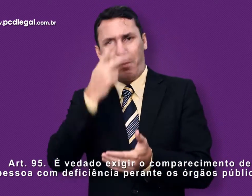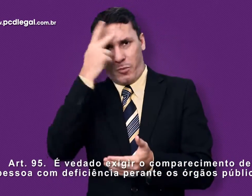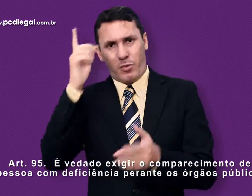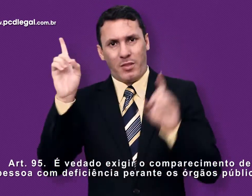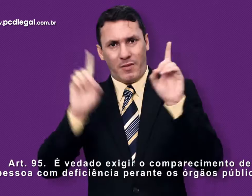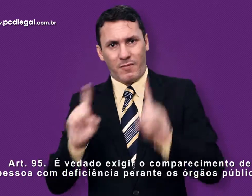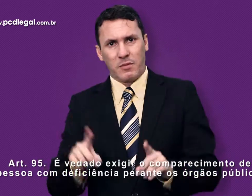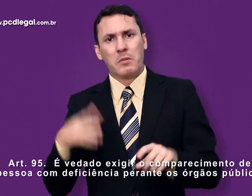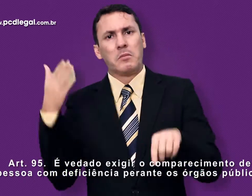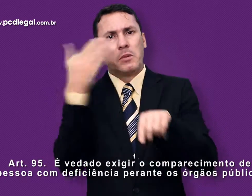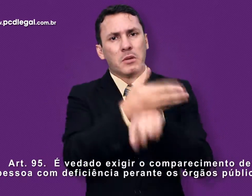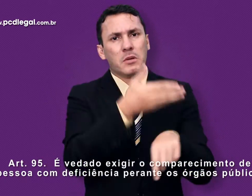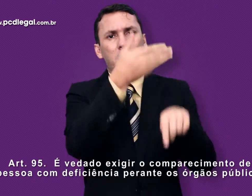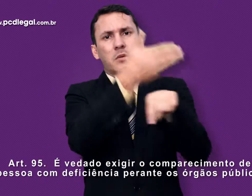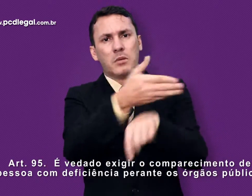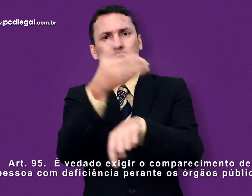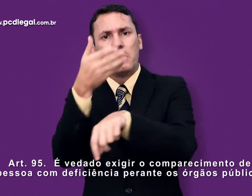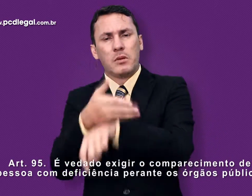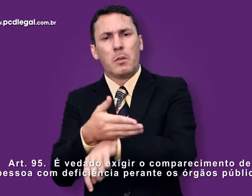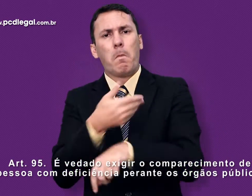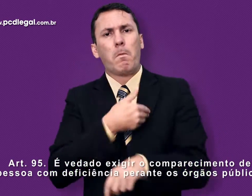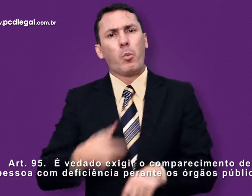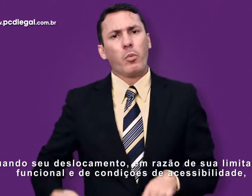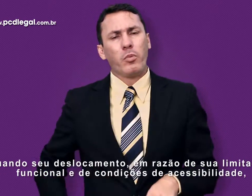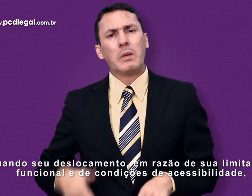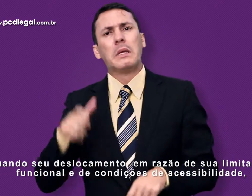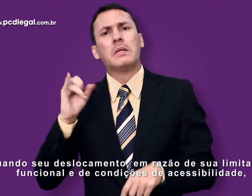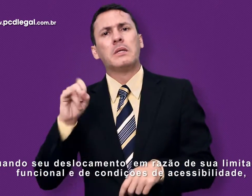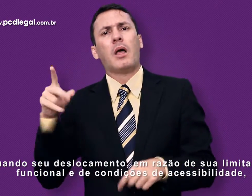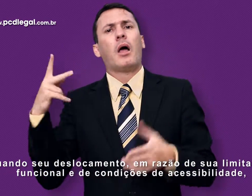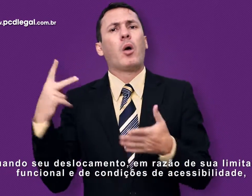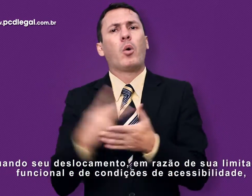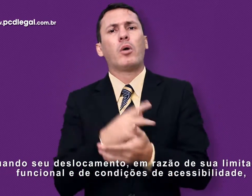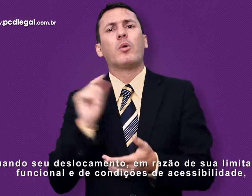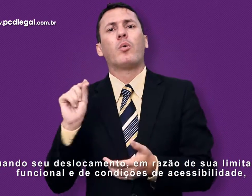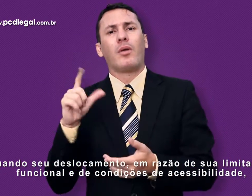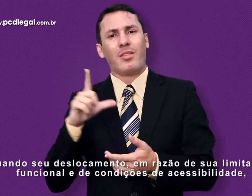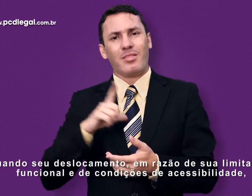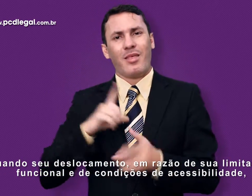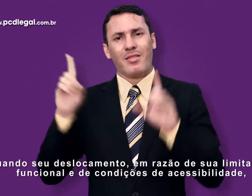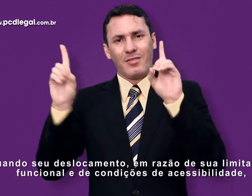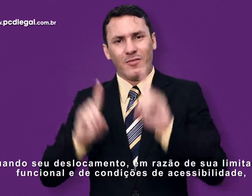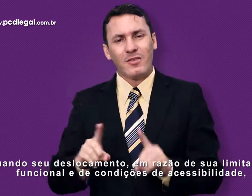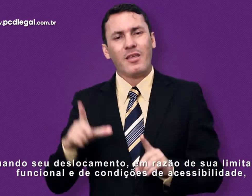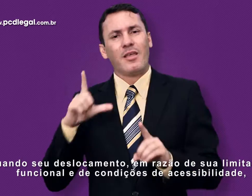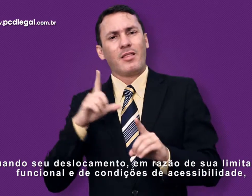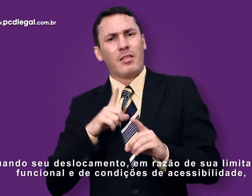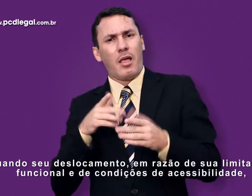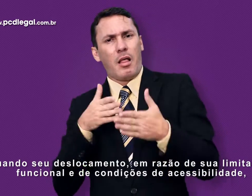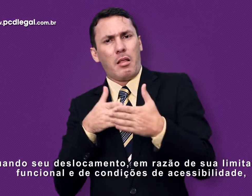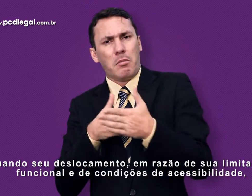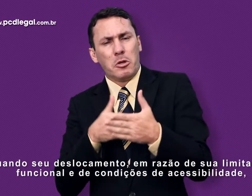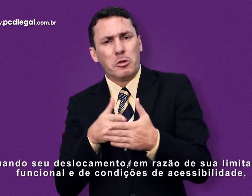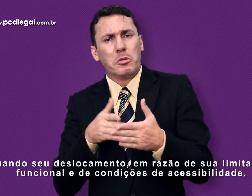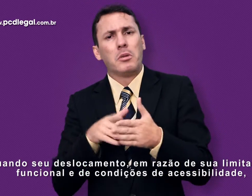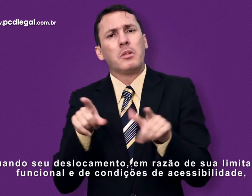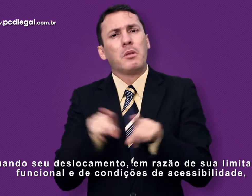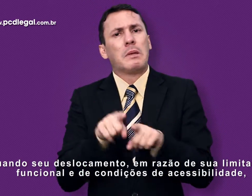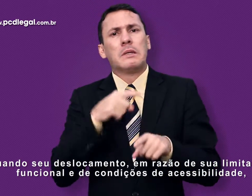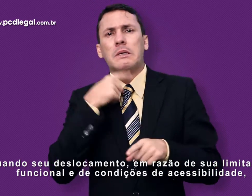pessoa com deficiência perante os órgãos públicos quando seu deslocamento, em razão de sua limitação funcional e de condições